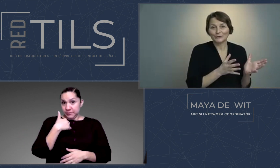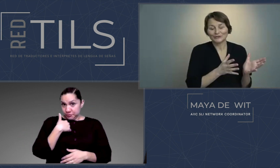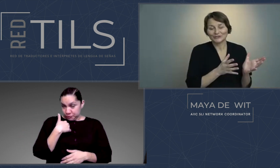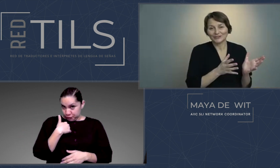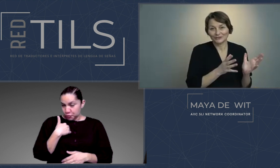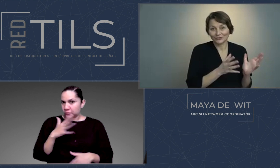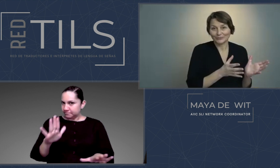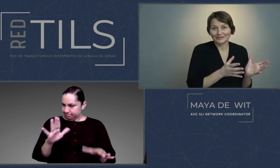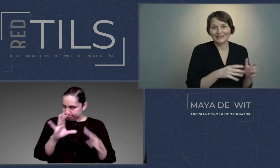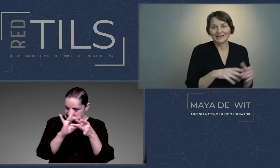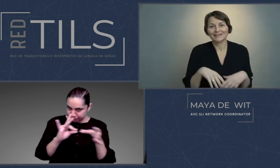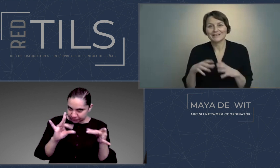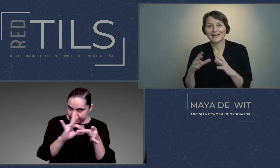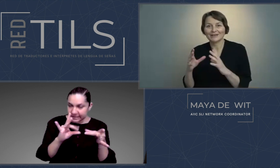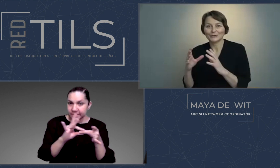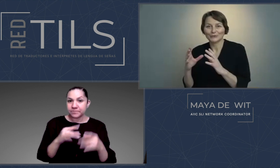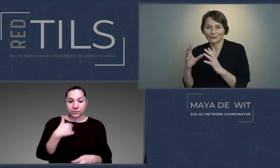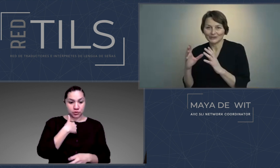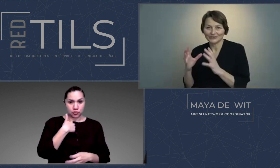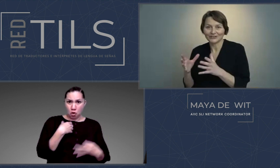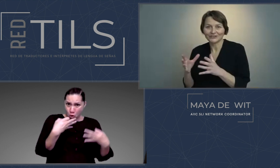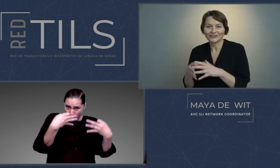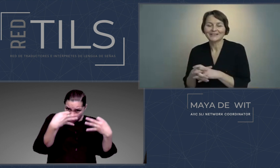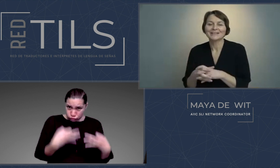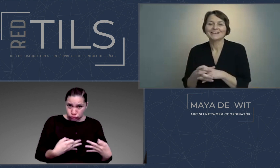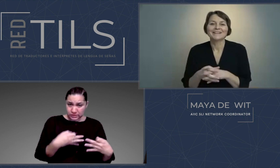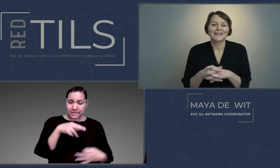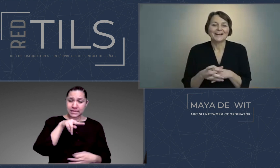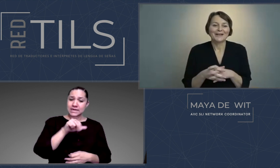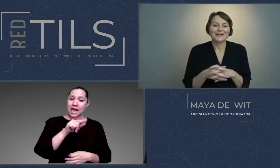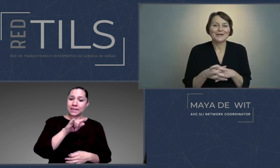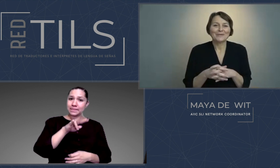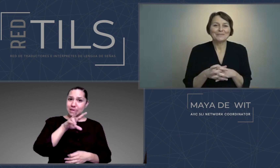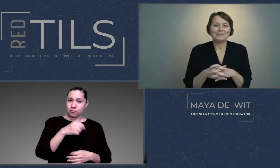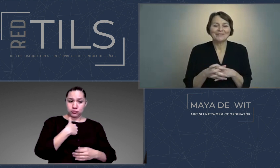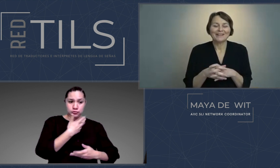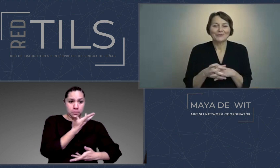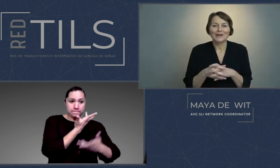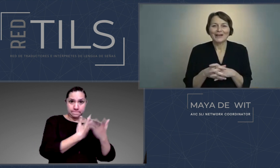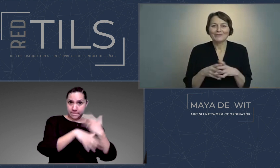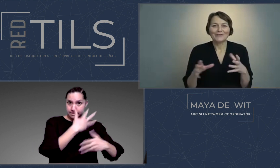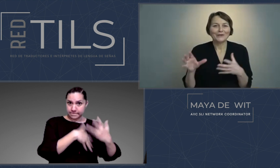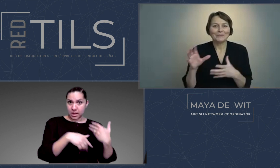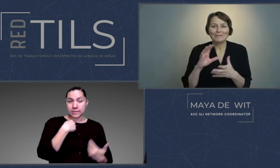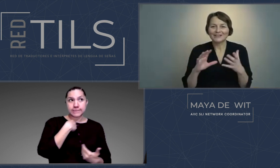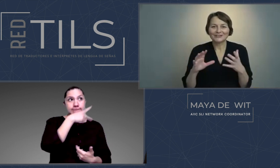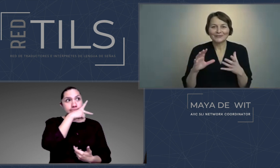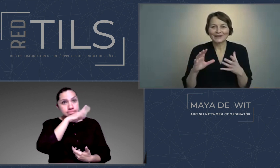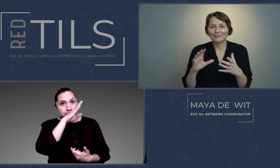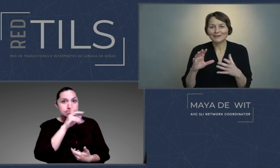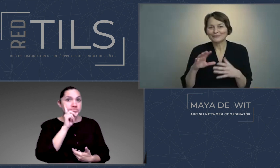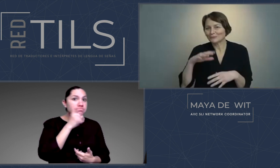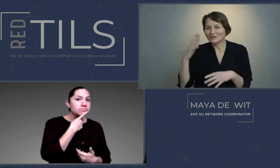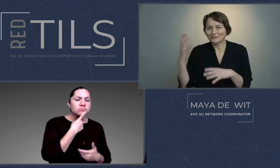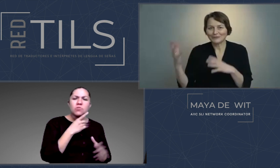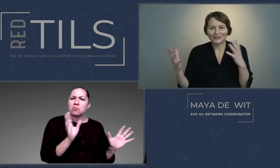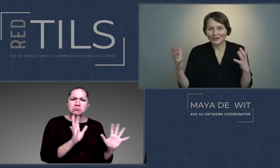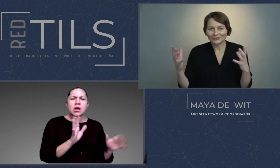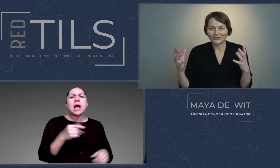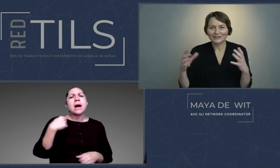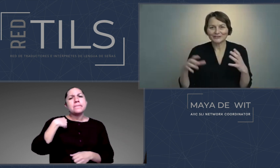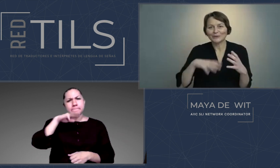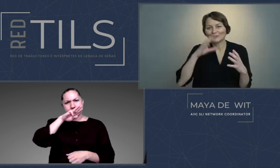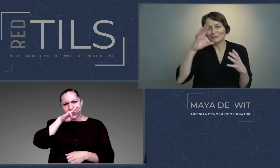no soy señante nativa. Yo crecí bilingüe porque mi mamá es alemana y mi papá es holandés. Entonces tenemos